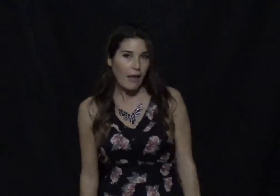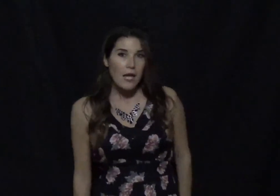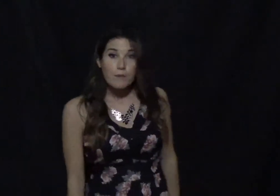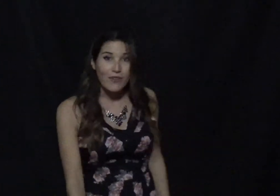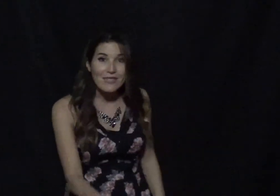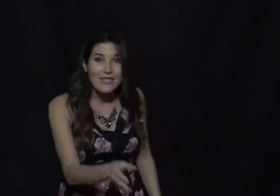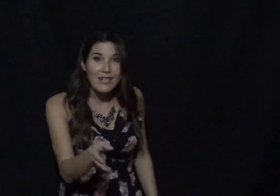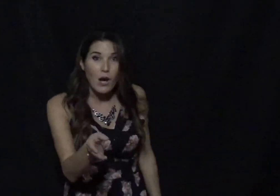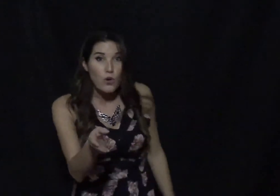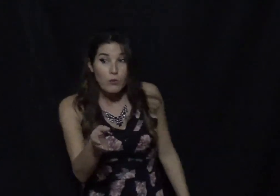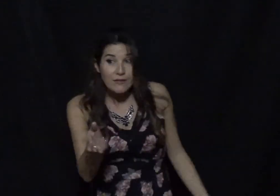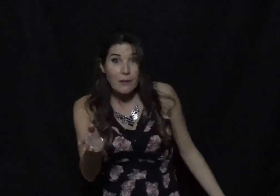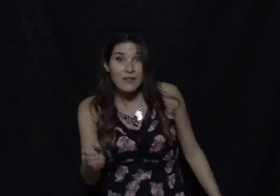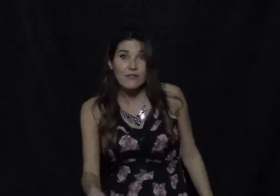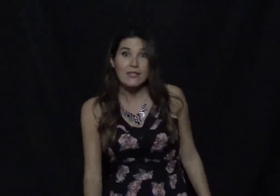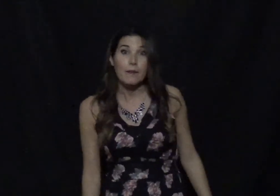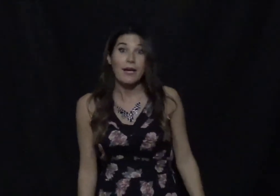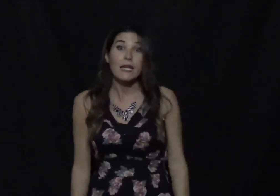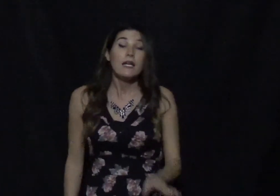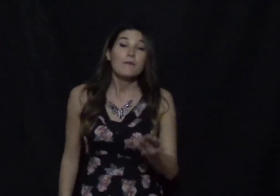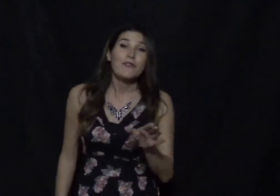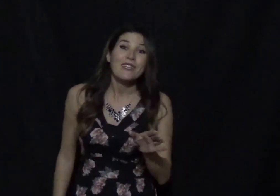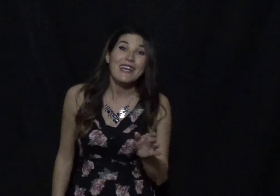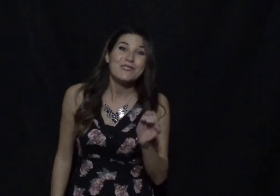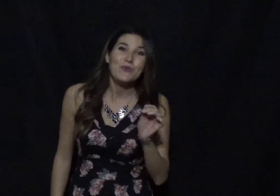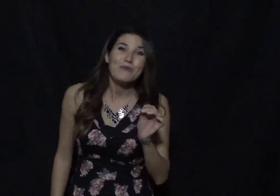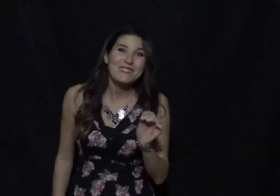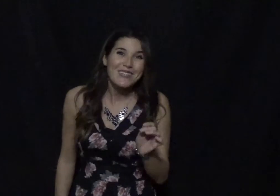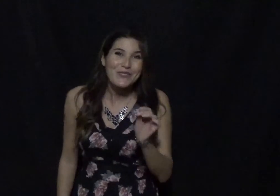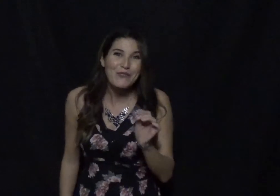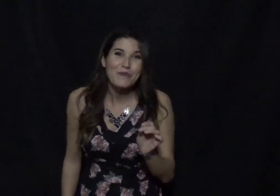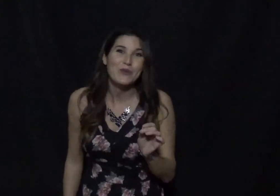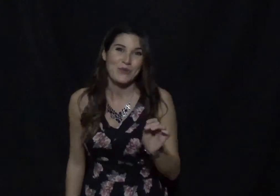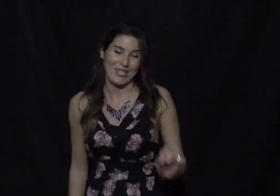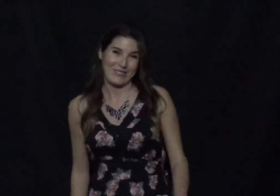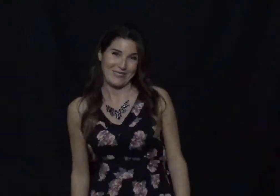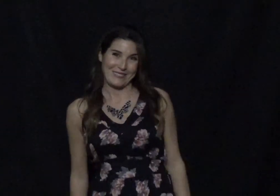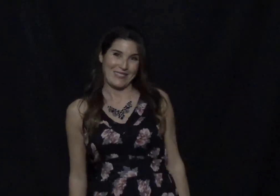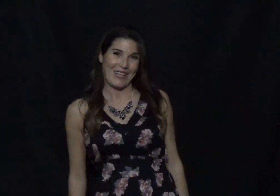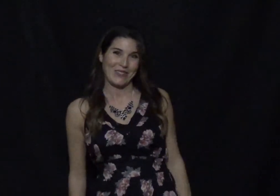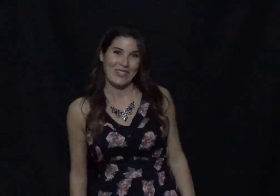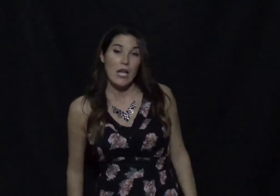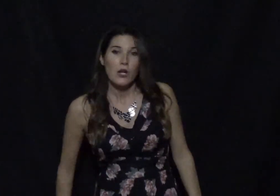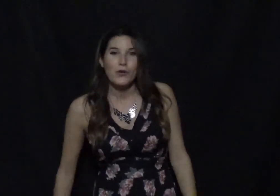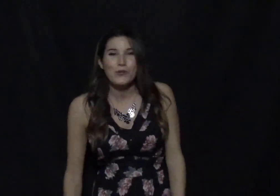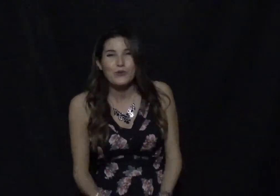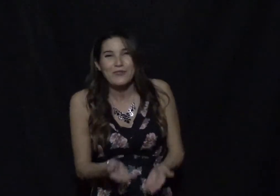Provate a chiedere a un uomo che sta per diventare padre, preferiresti un maschietto o una femminuccia? Ecco, lui con tutta la